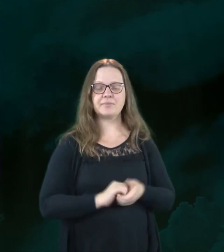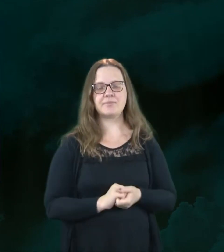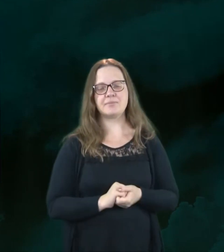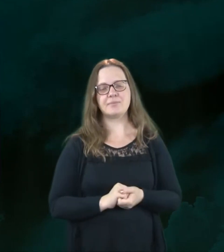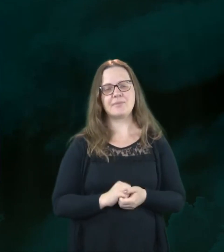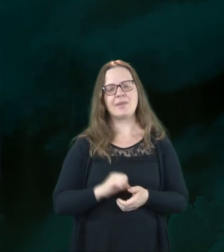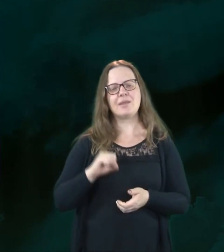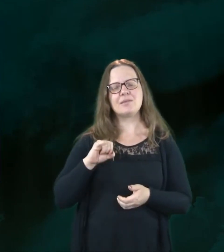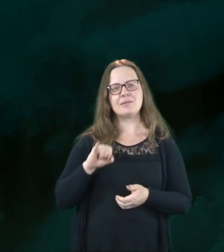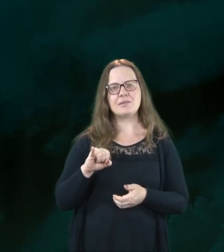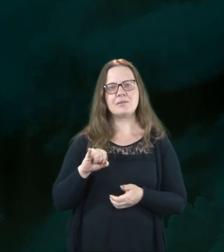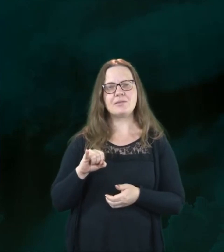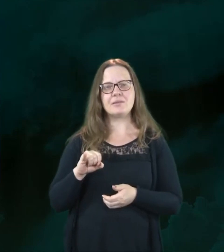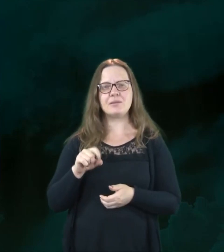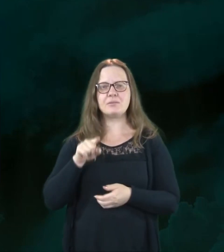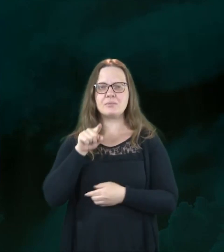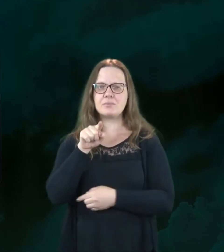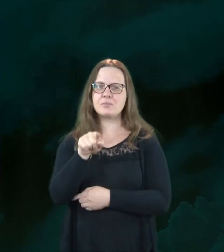Se você